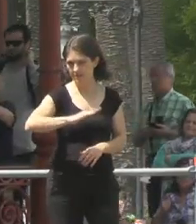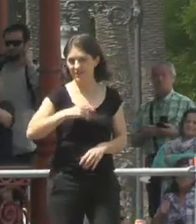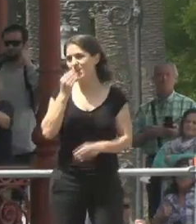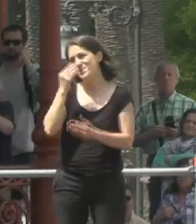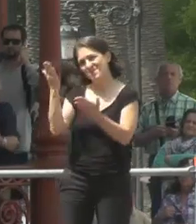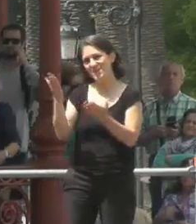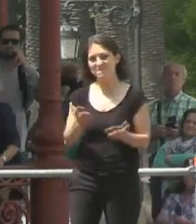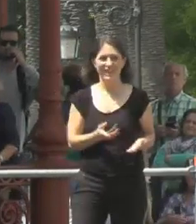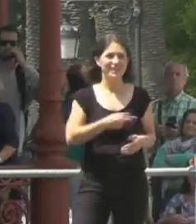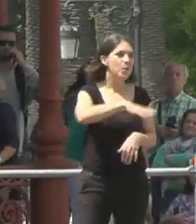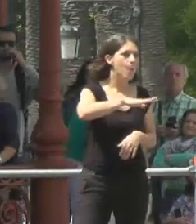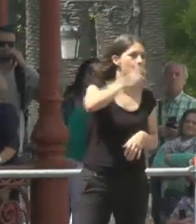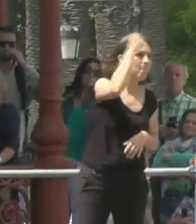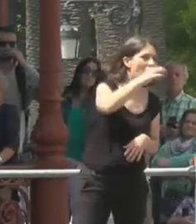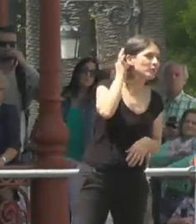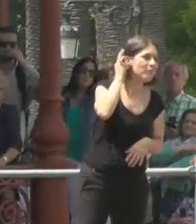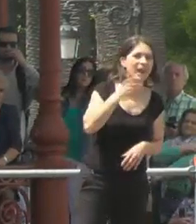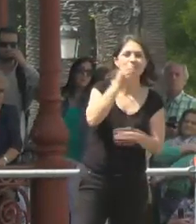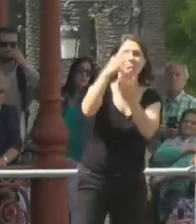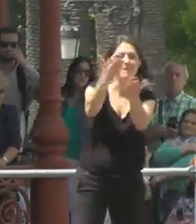Bienvenidos y bienvenidas, malas y malos.